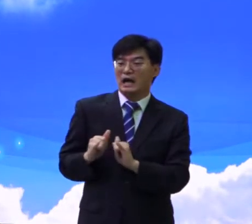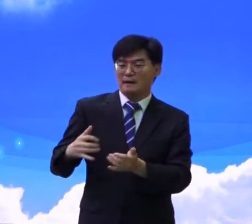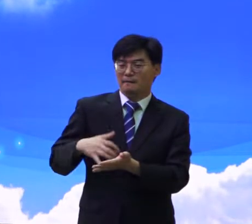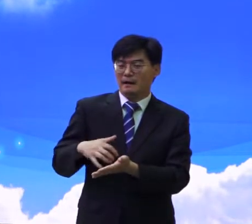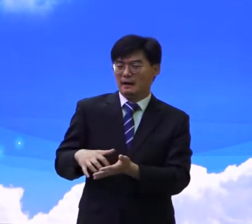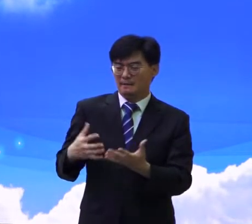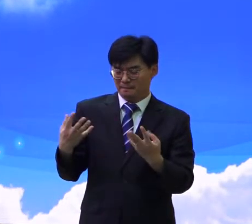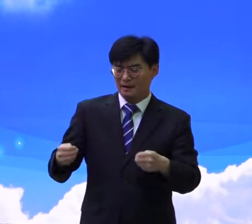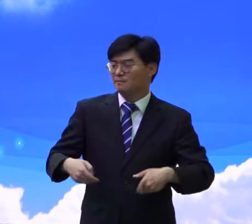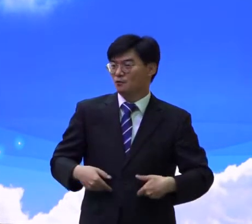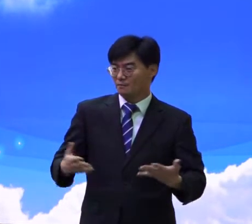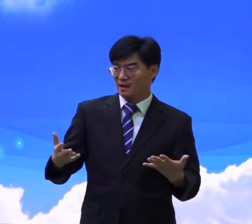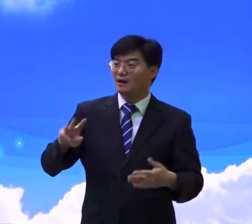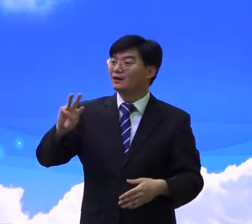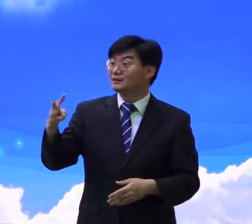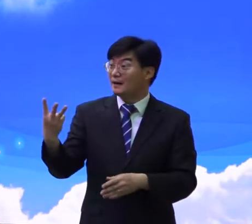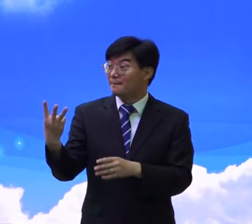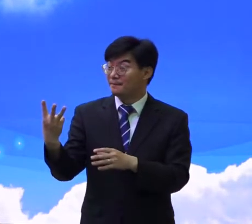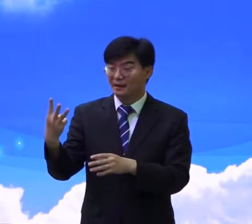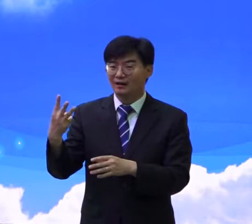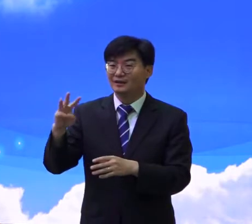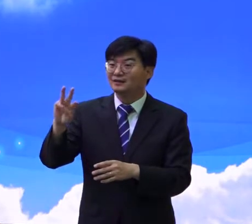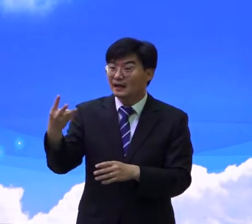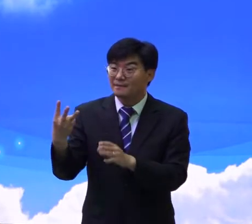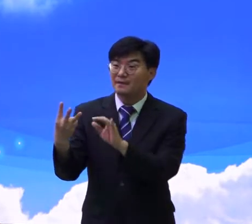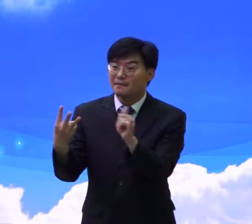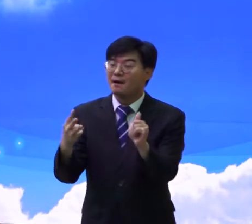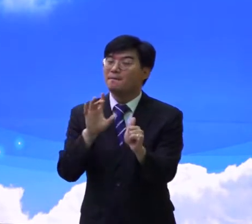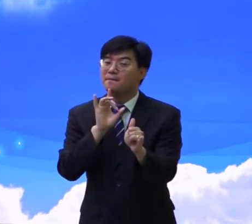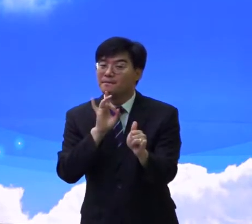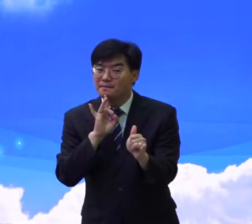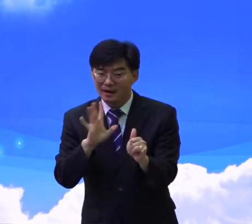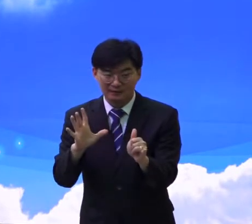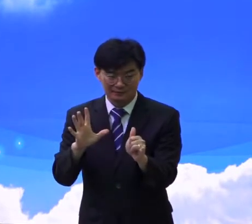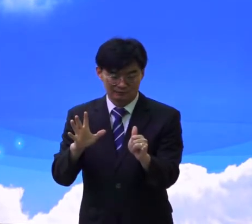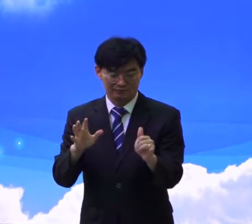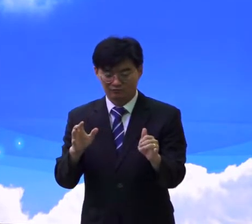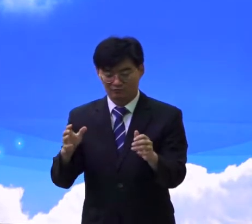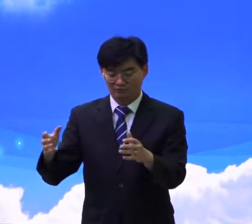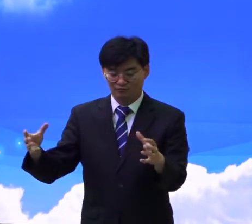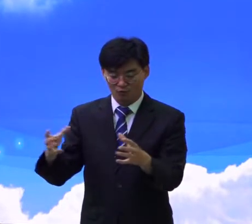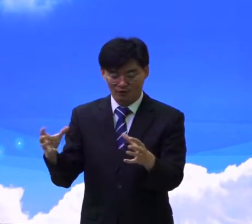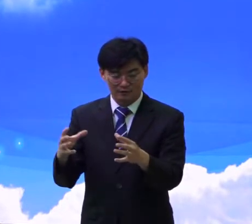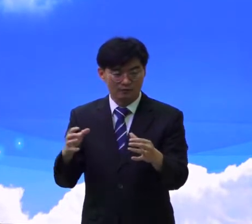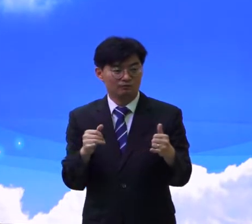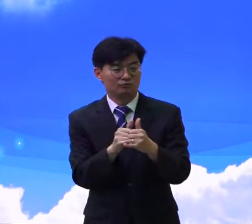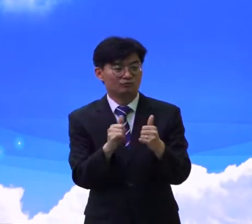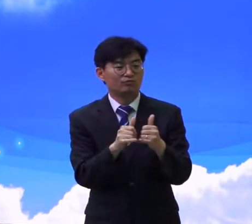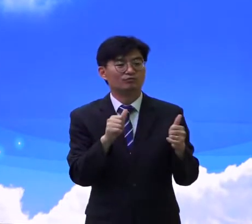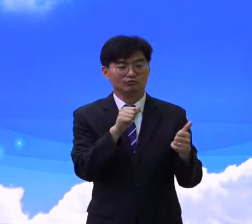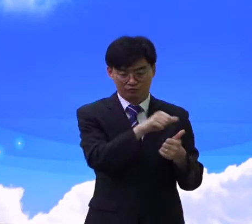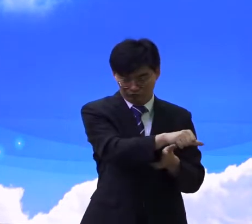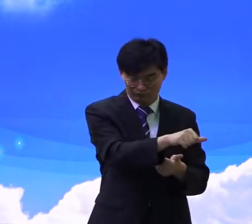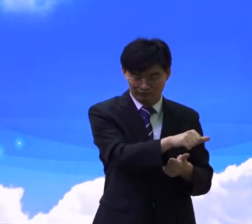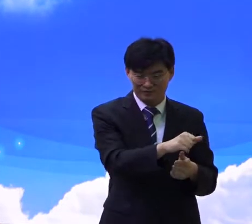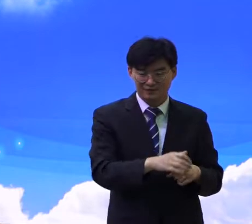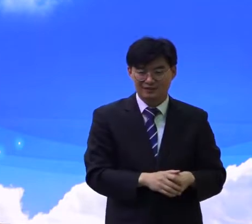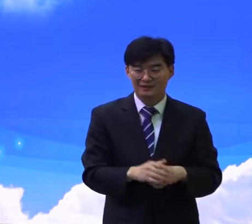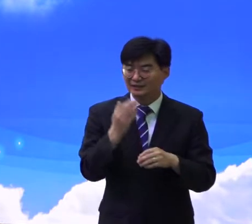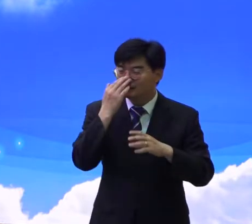작전을 하게 가르쳐주셨고, 미디안의 여러 왕들을 죽이고 이스라엘을 구원하게 하셨습니다.